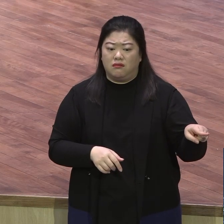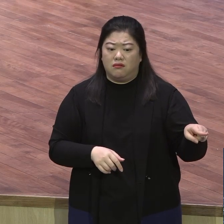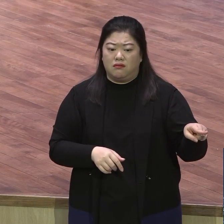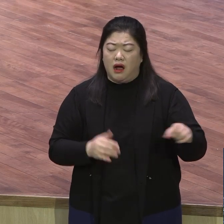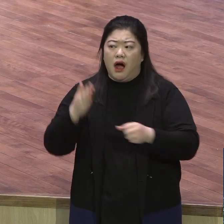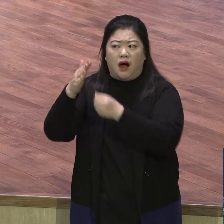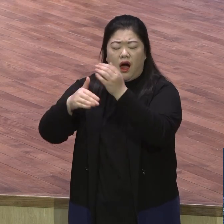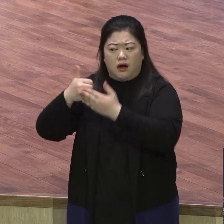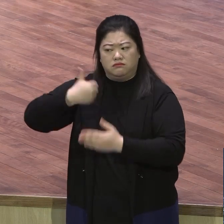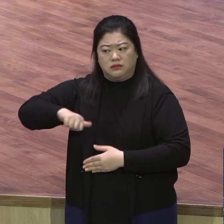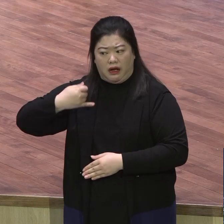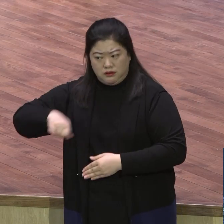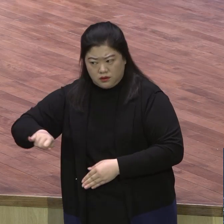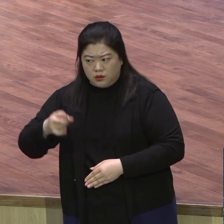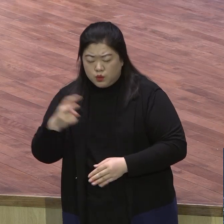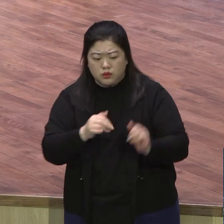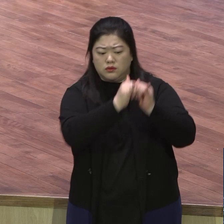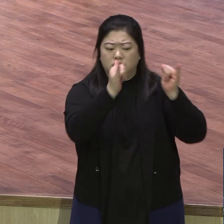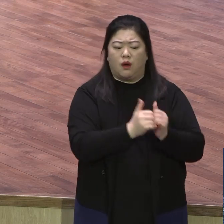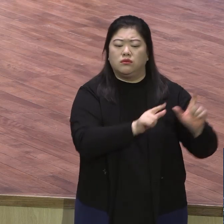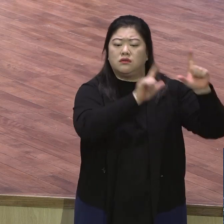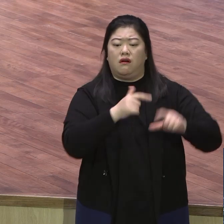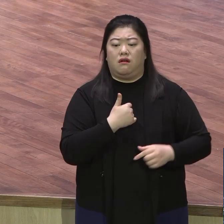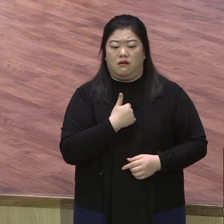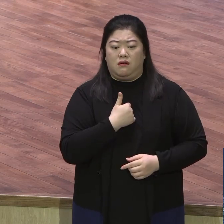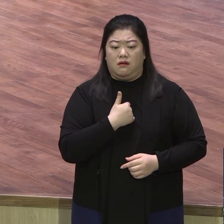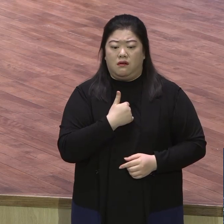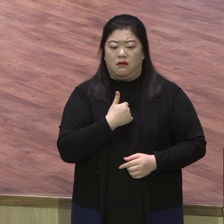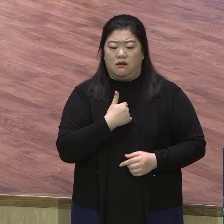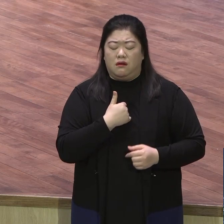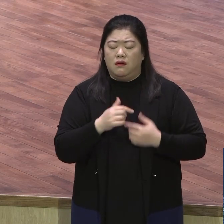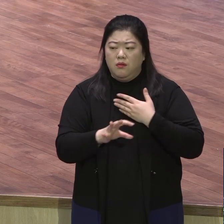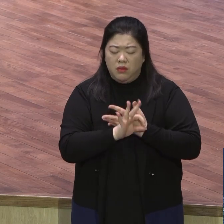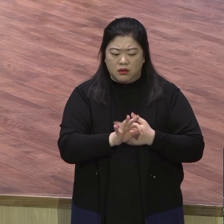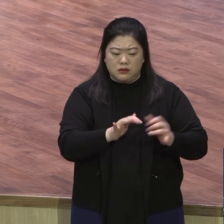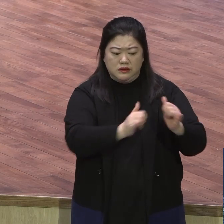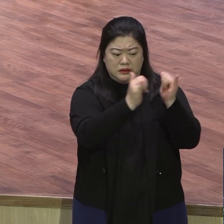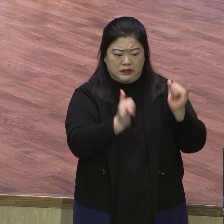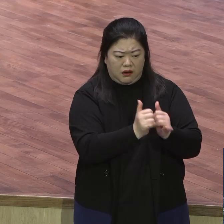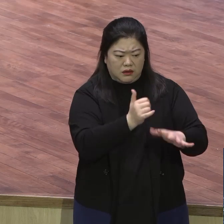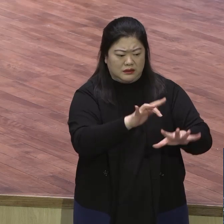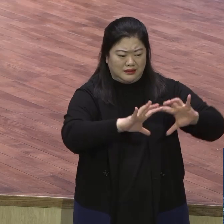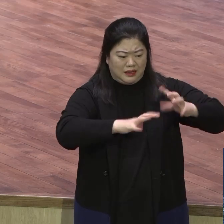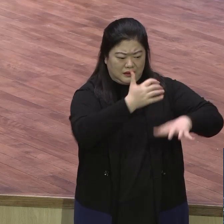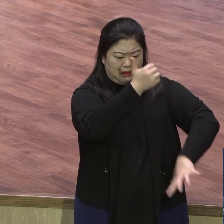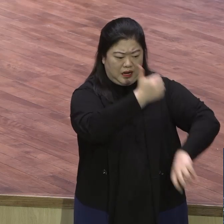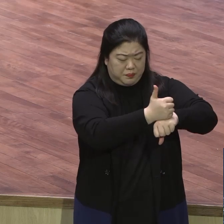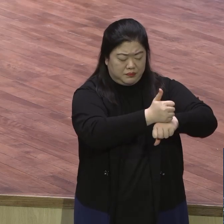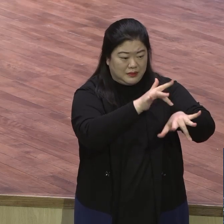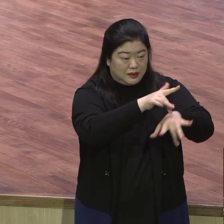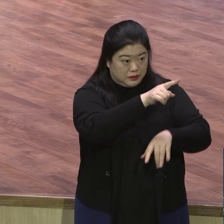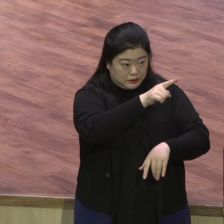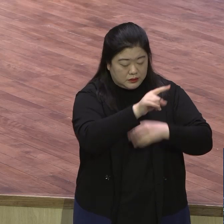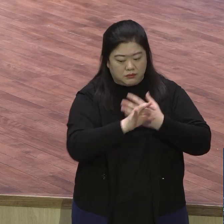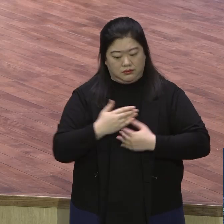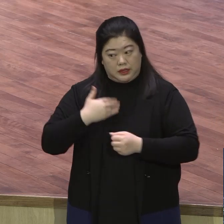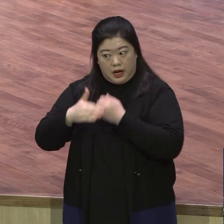동안에는 눈에 보이지 않는 영적 존재인 이 사단과 영적 싸움을 싸워야 돼요.